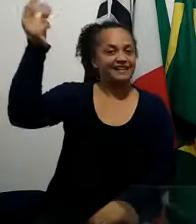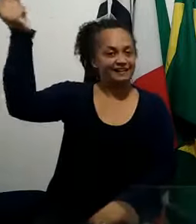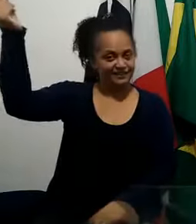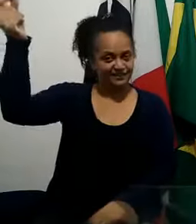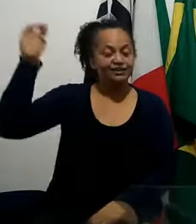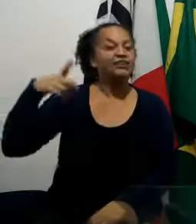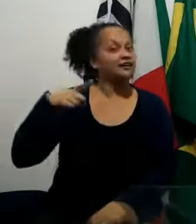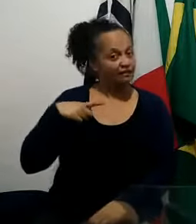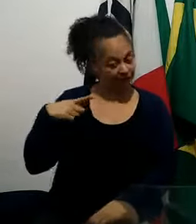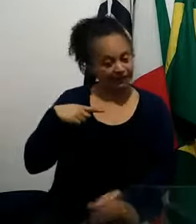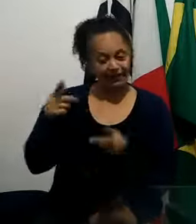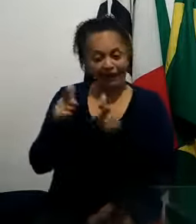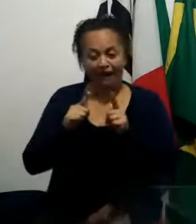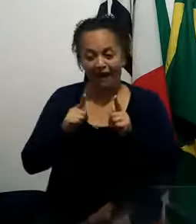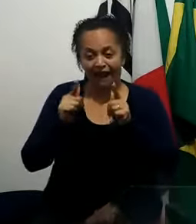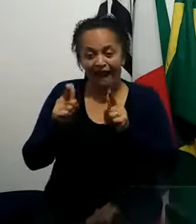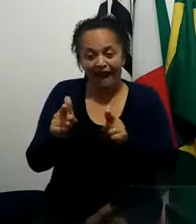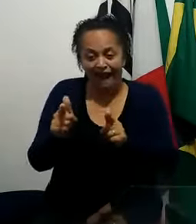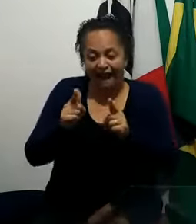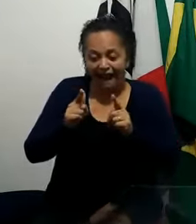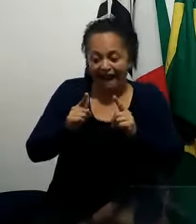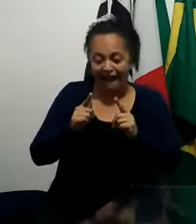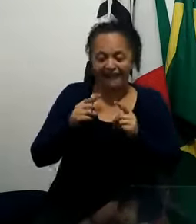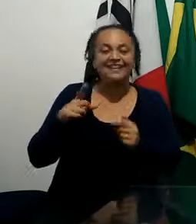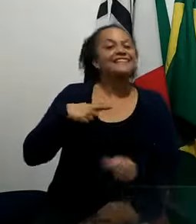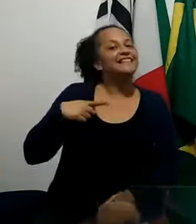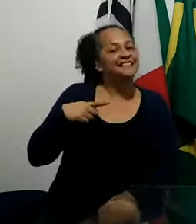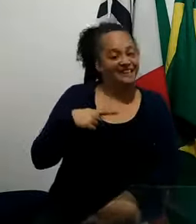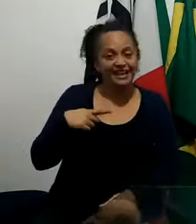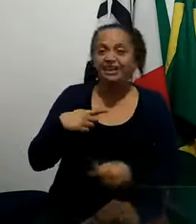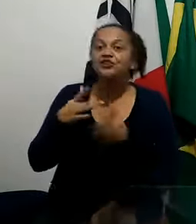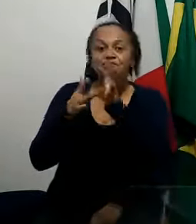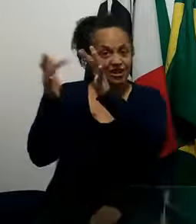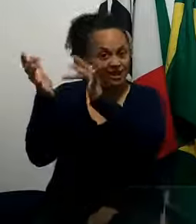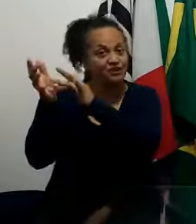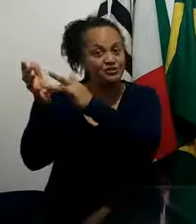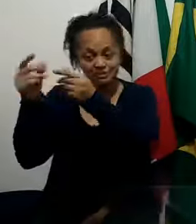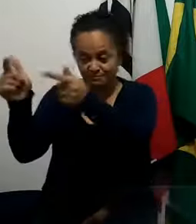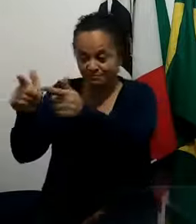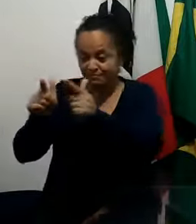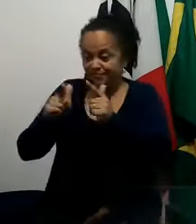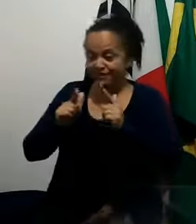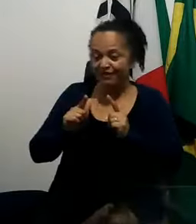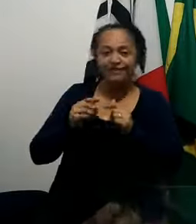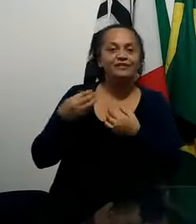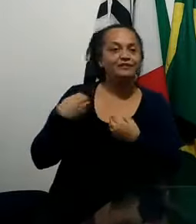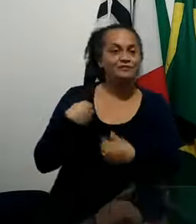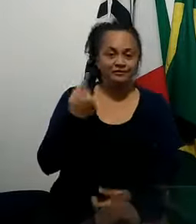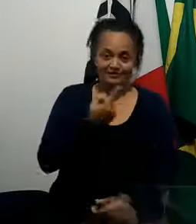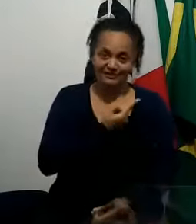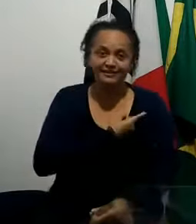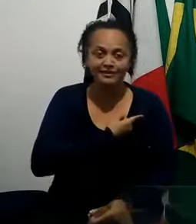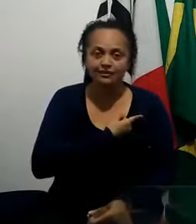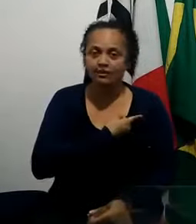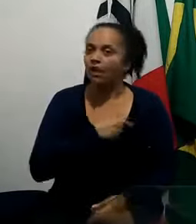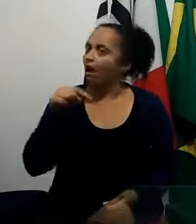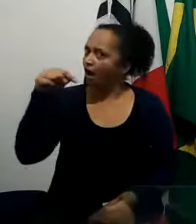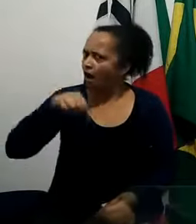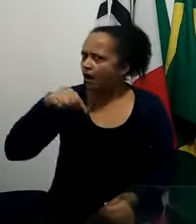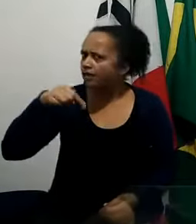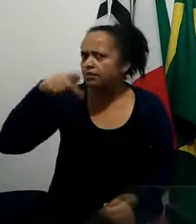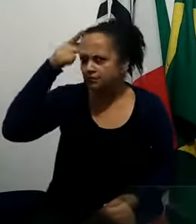os galardões, as recompensas das mãos do próprio Senhor e Salvador Jesus, aqui na terra